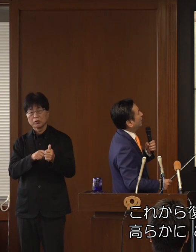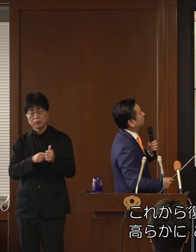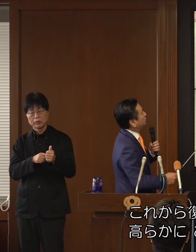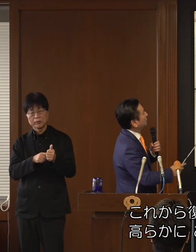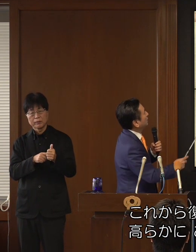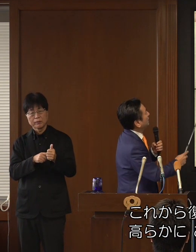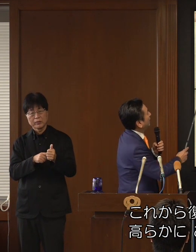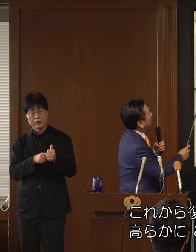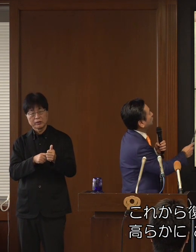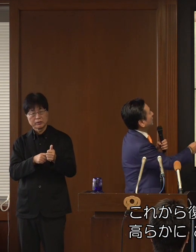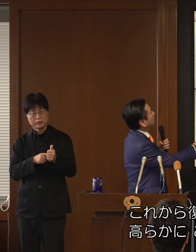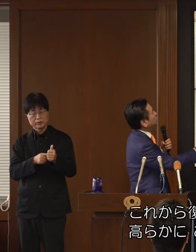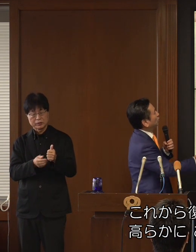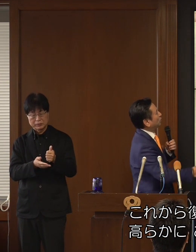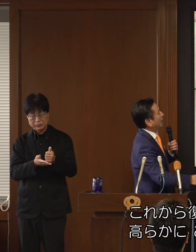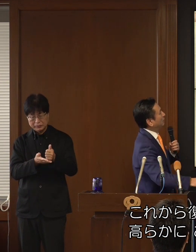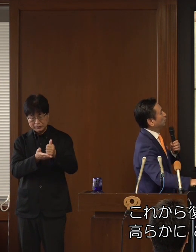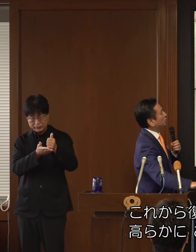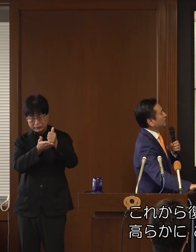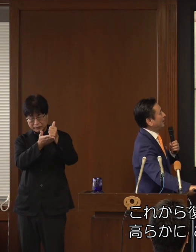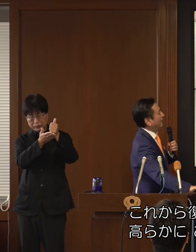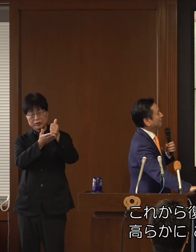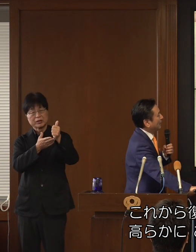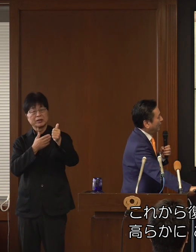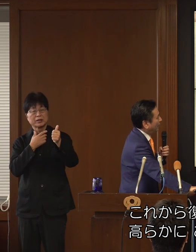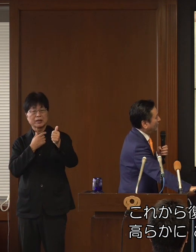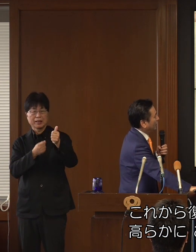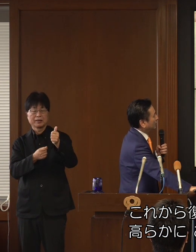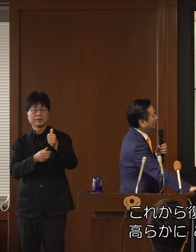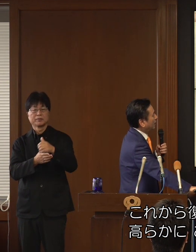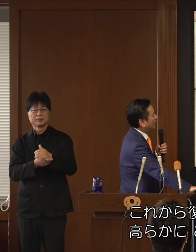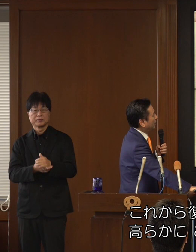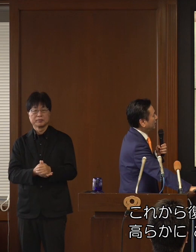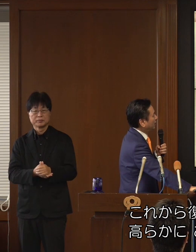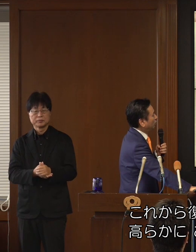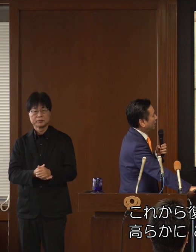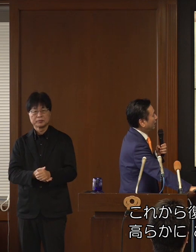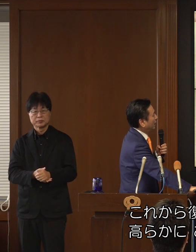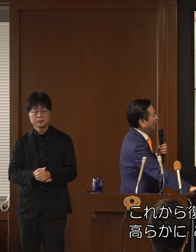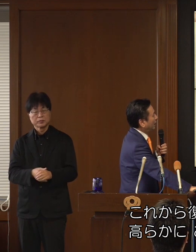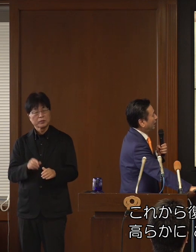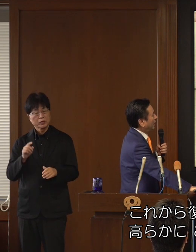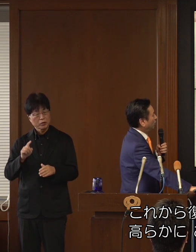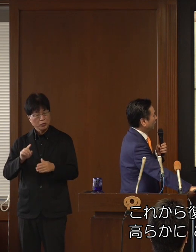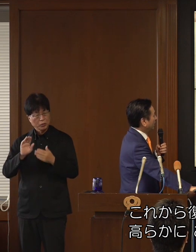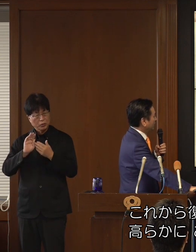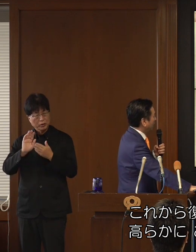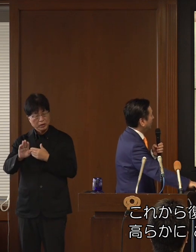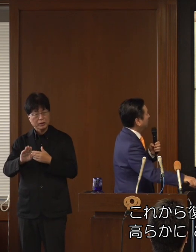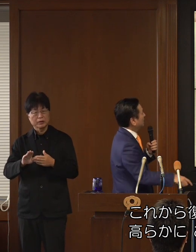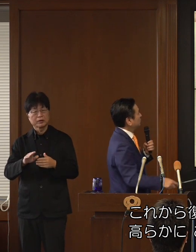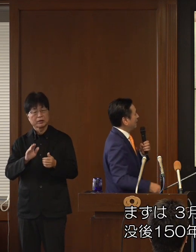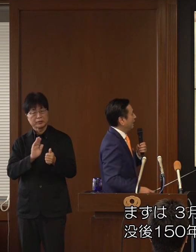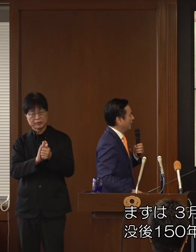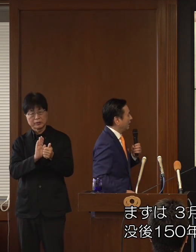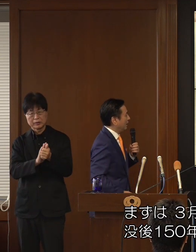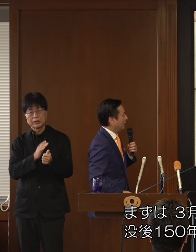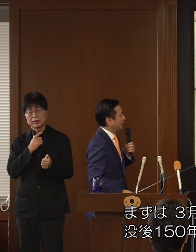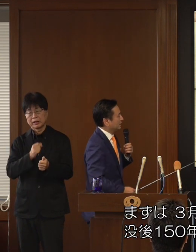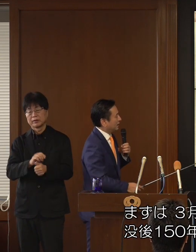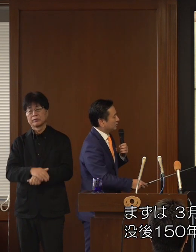から復権運動の第一歩として、高らかにこれから行っていきたい。まず